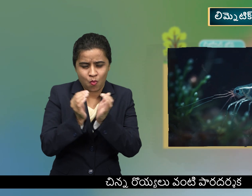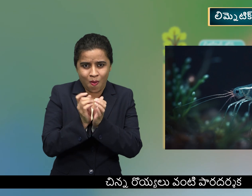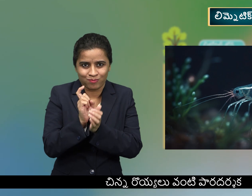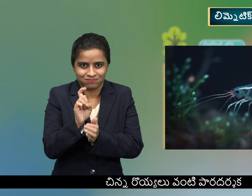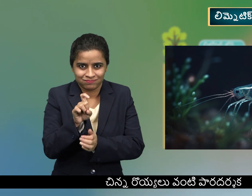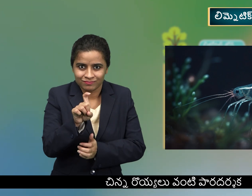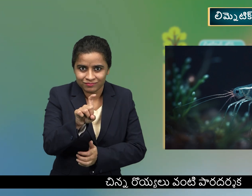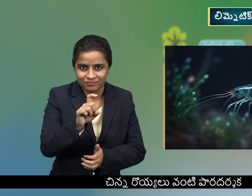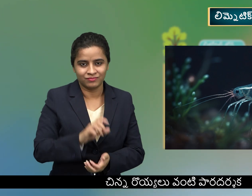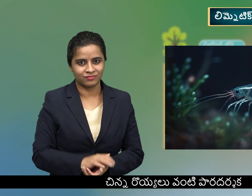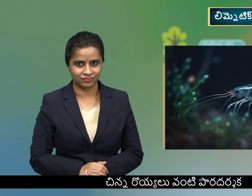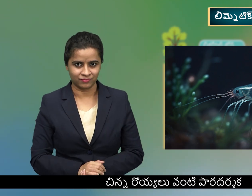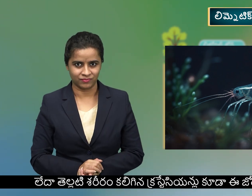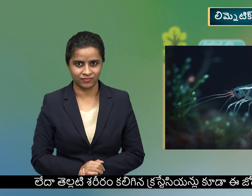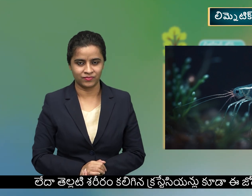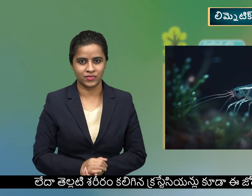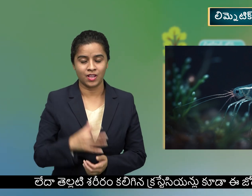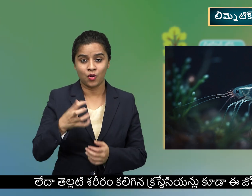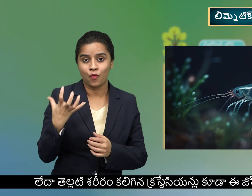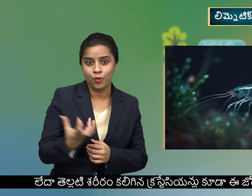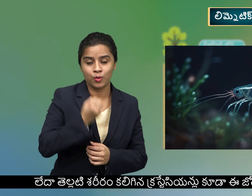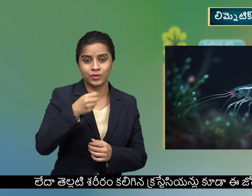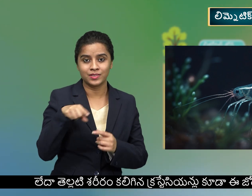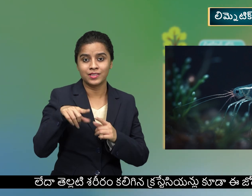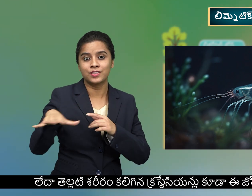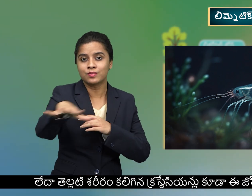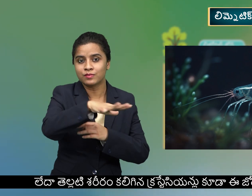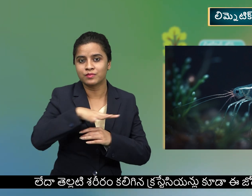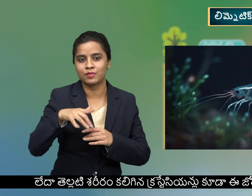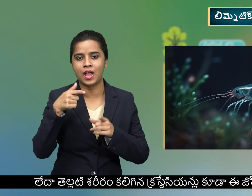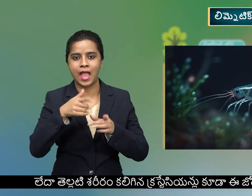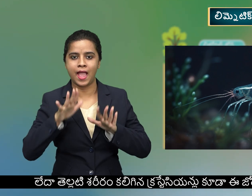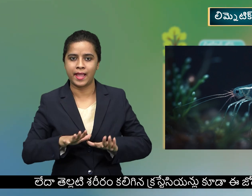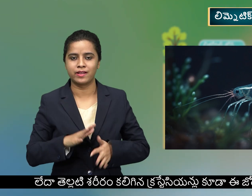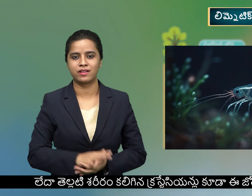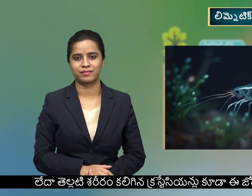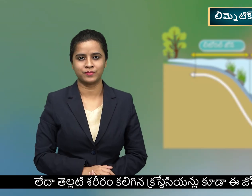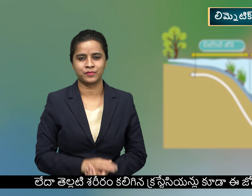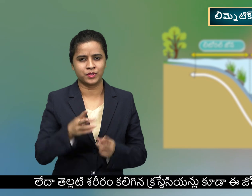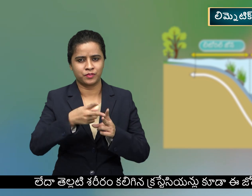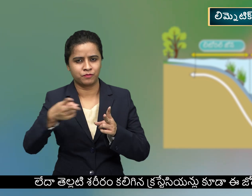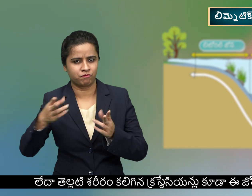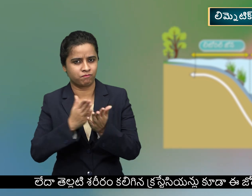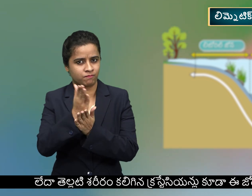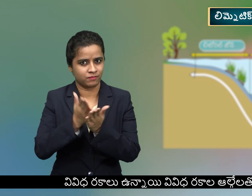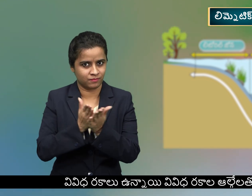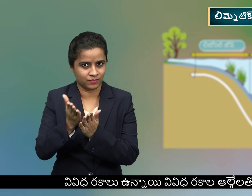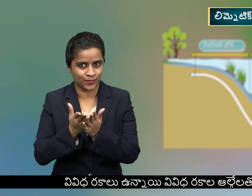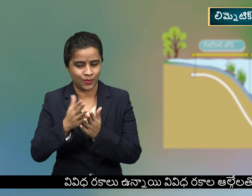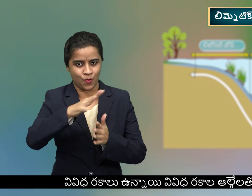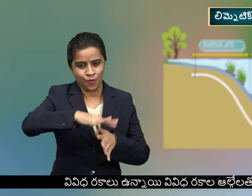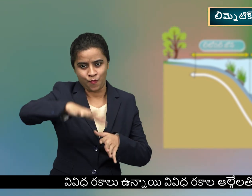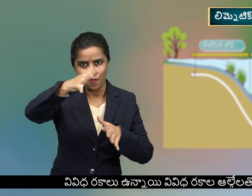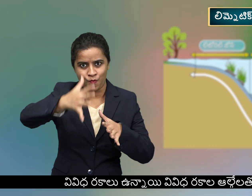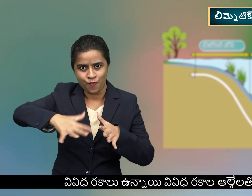చిన్న రొయ్యలు వంటి పారదర్శక లేదా తెల్లటి శరీరం కలిగిన క్రస్టేసియన్లు కూడా ఈ జోన్లో కనిపిస్తాయి. వివిధ